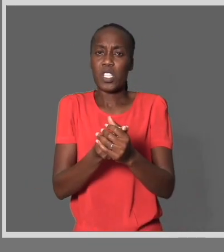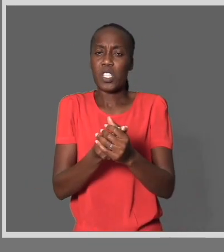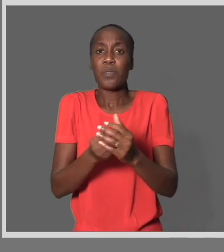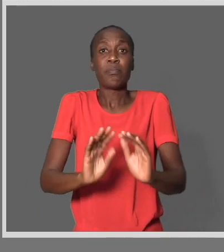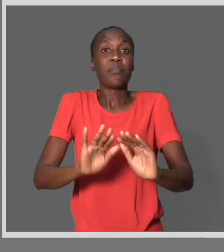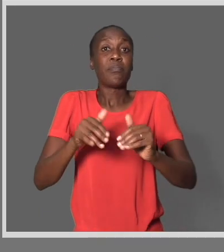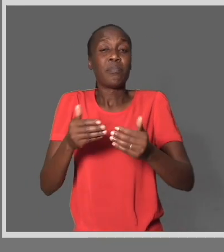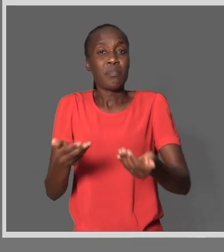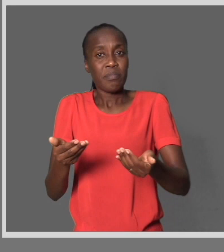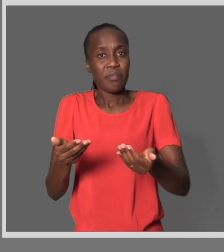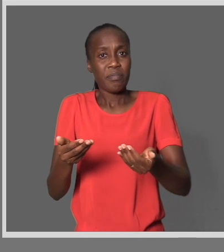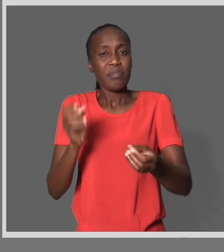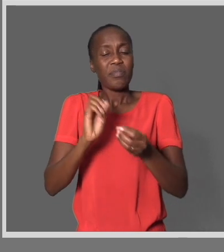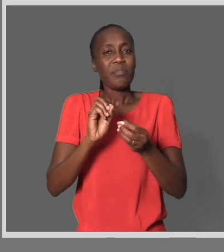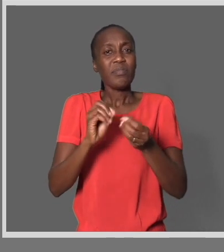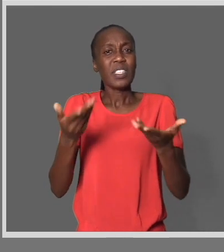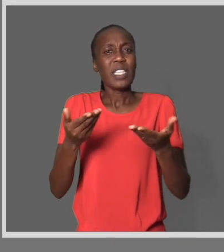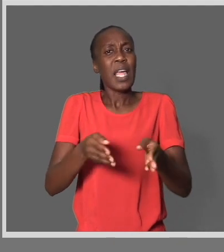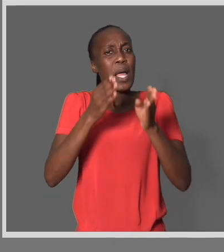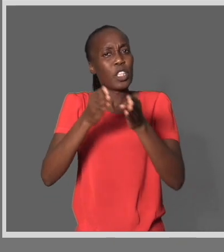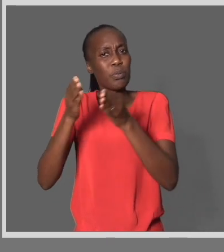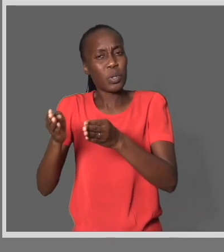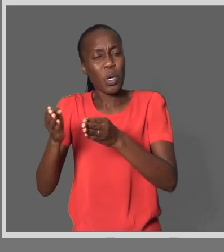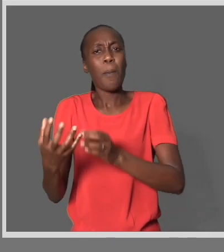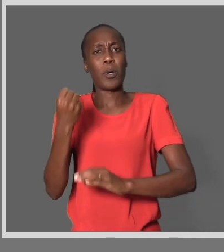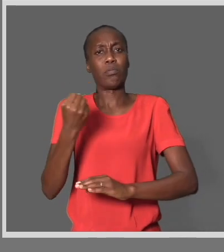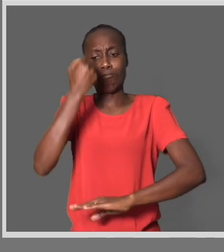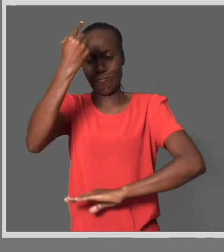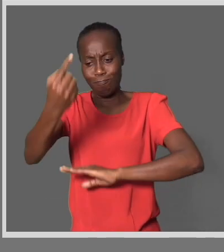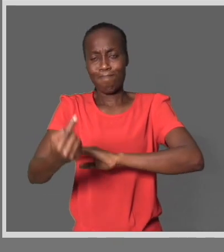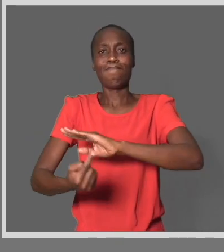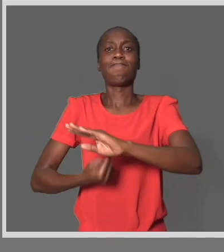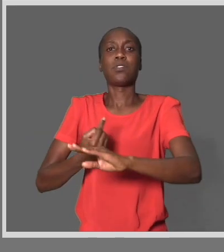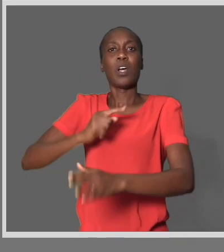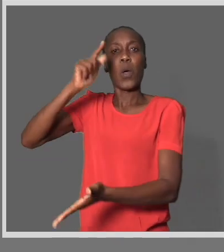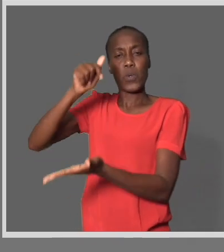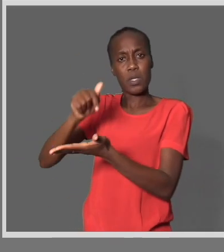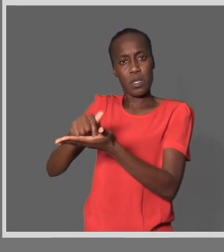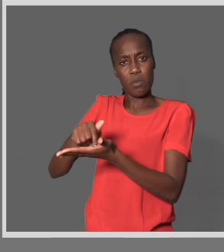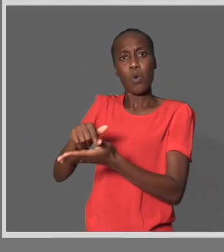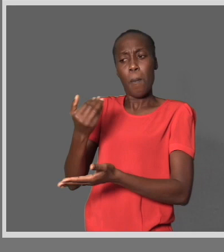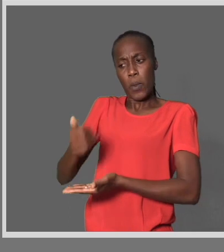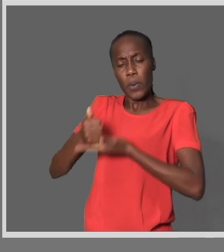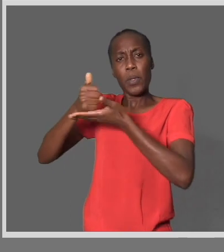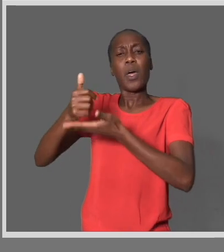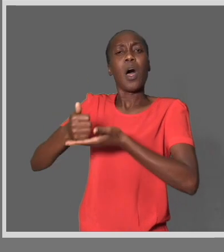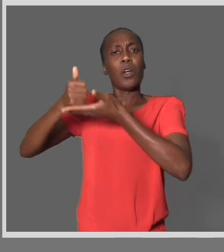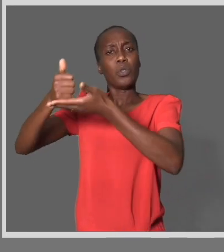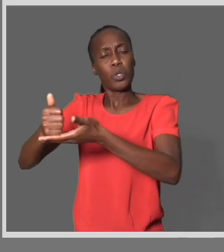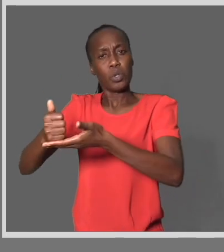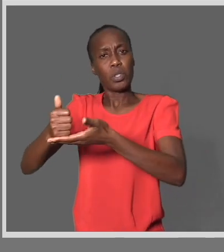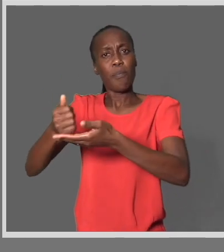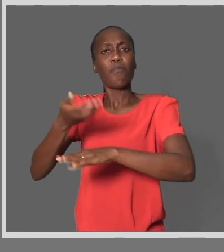corpo em todos os aspectos. Então, fazem bem as pessoas por se aproximarem ao centro, serem